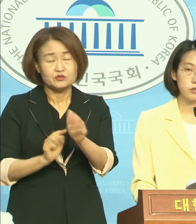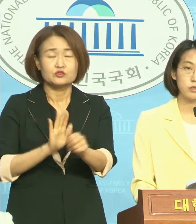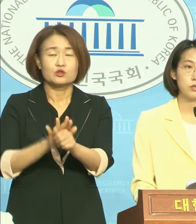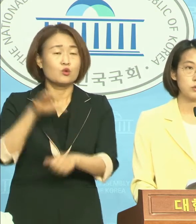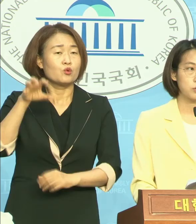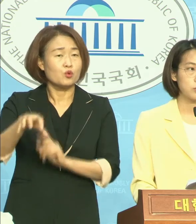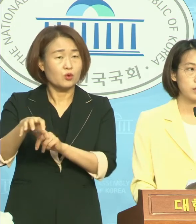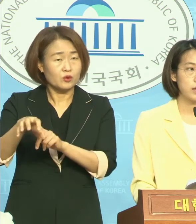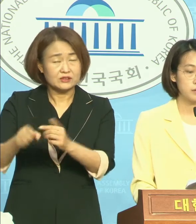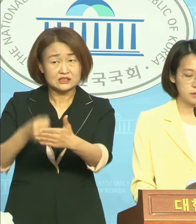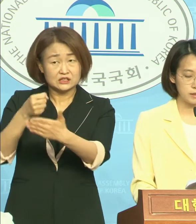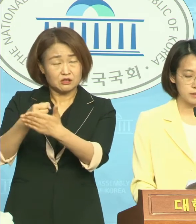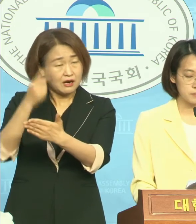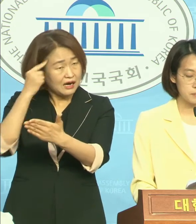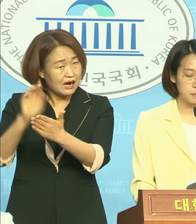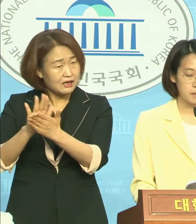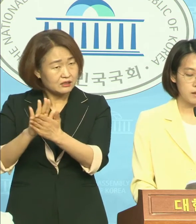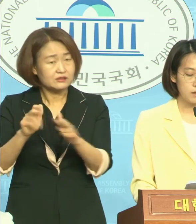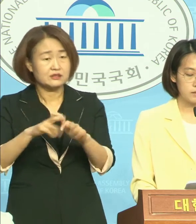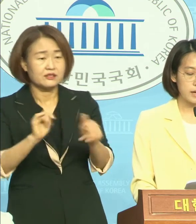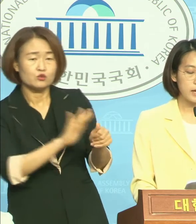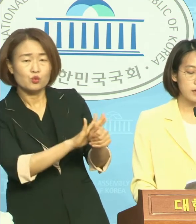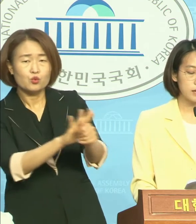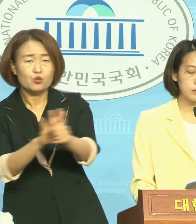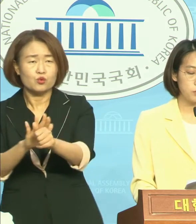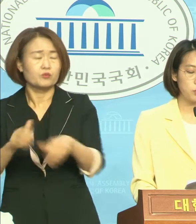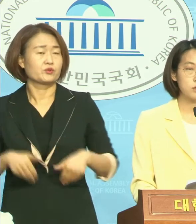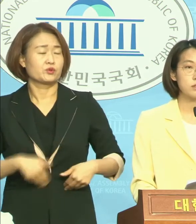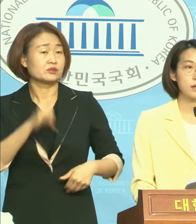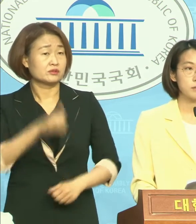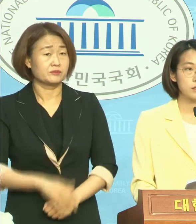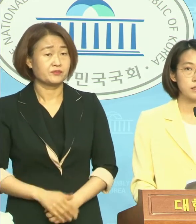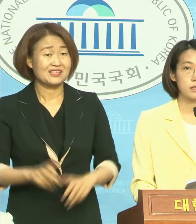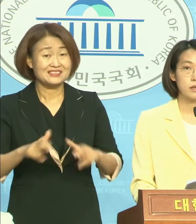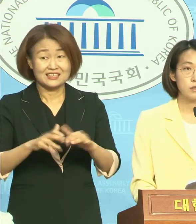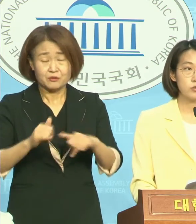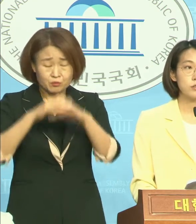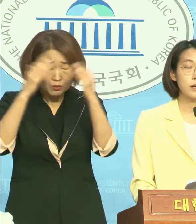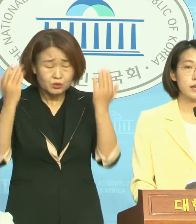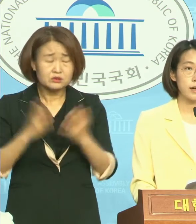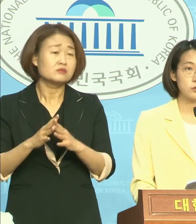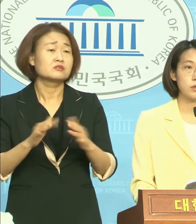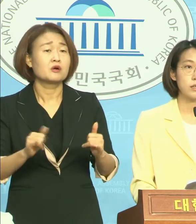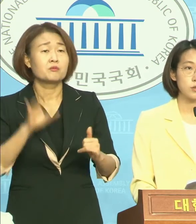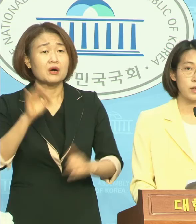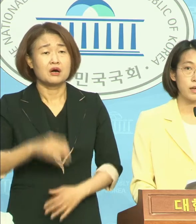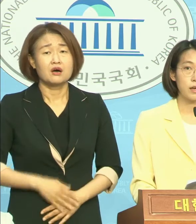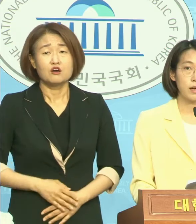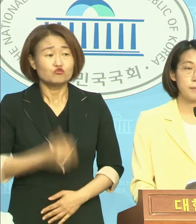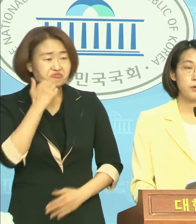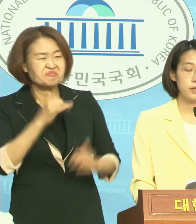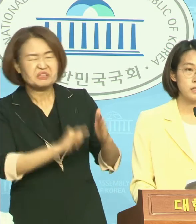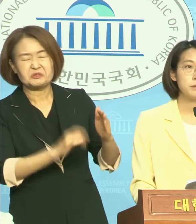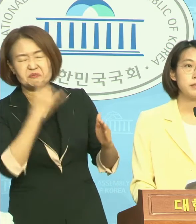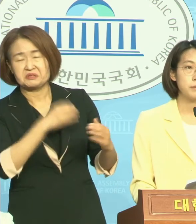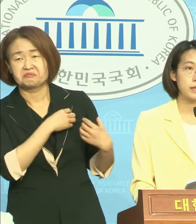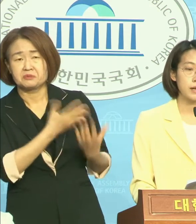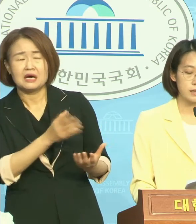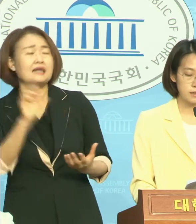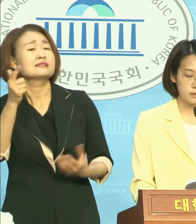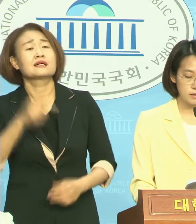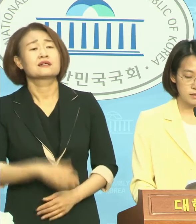지원이 이루어질 수 있도록 해야 합니다 장애를 가진 모든 사람들은 누군가의 가족이기 전에 한 명이